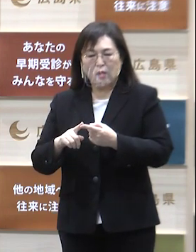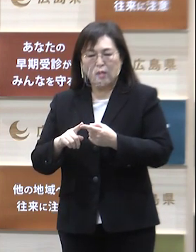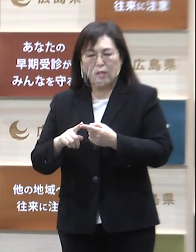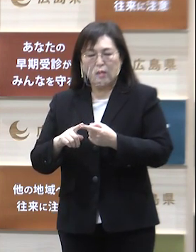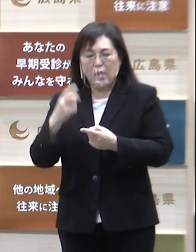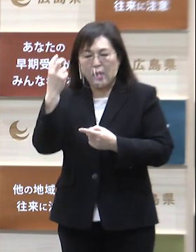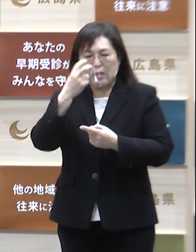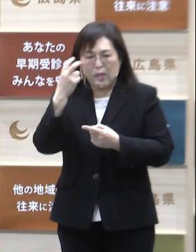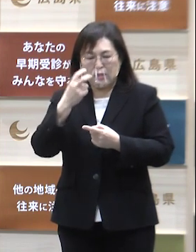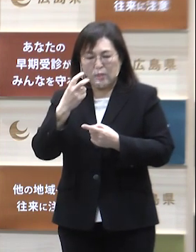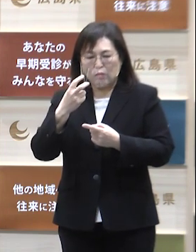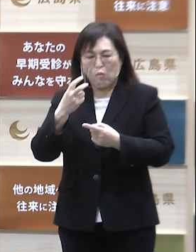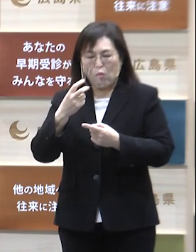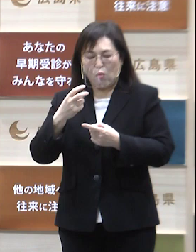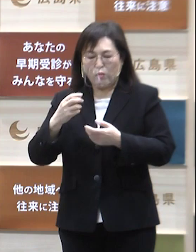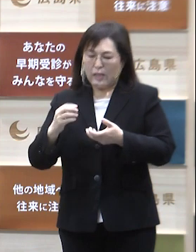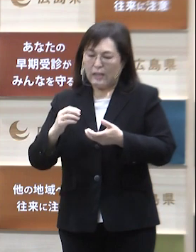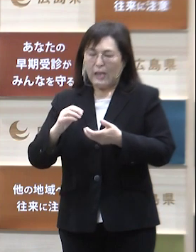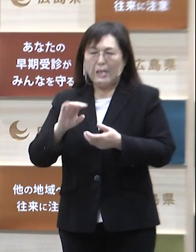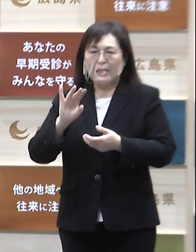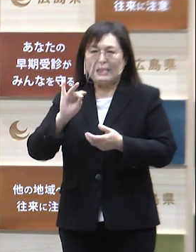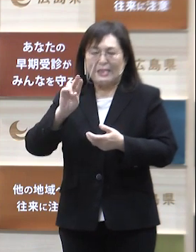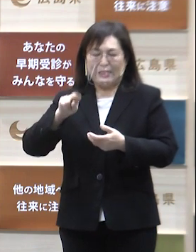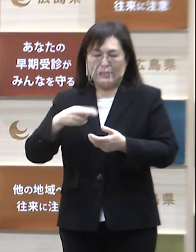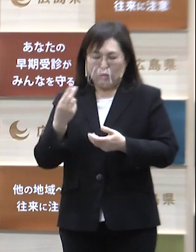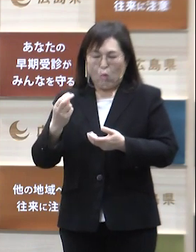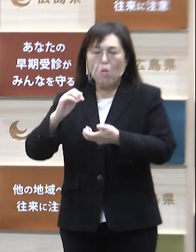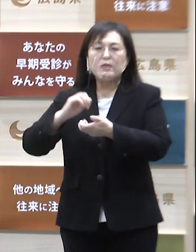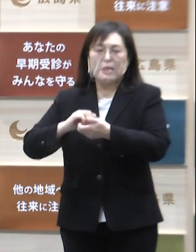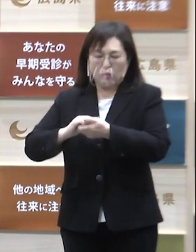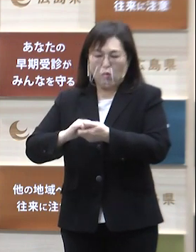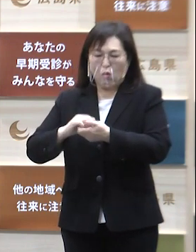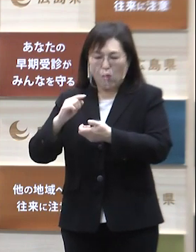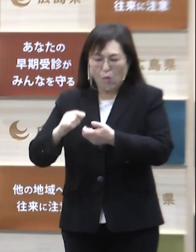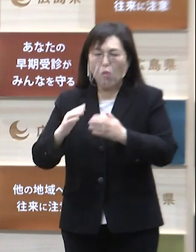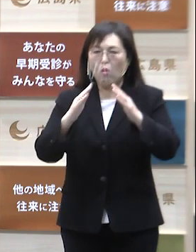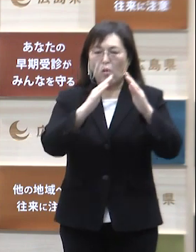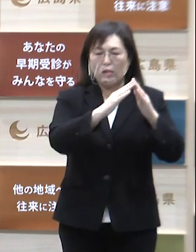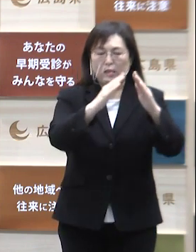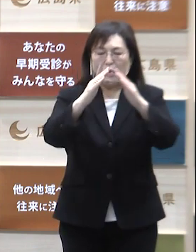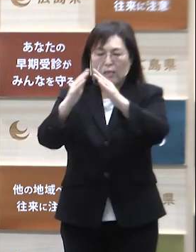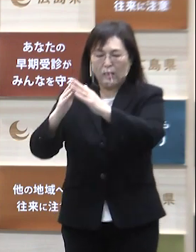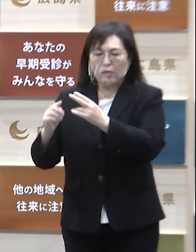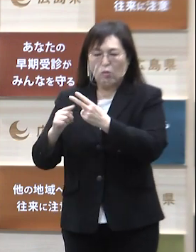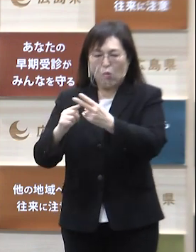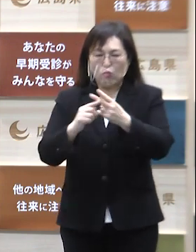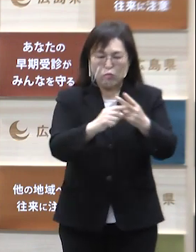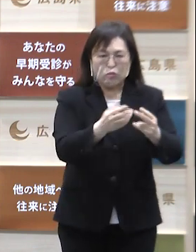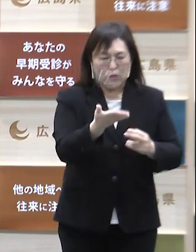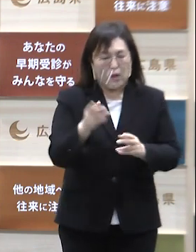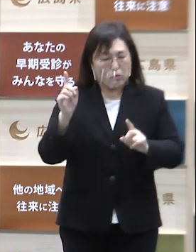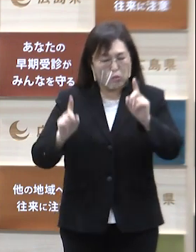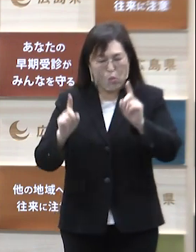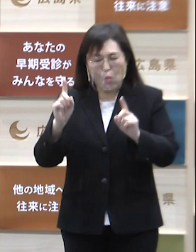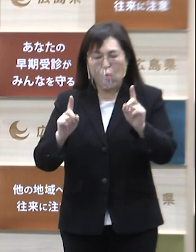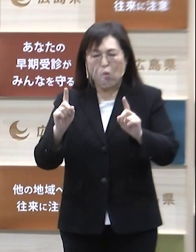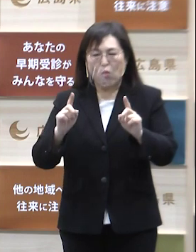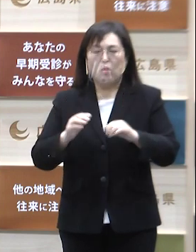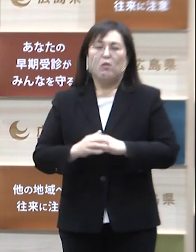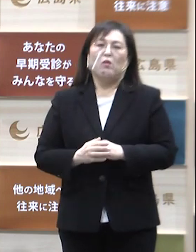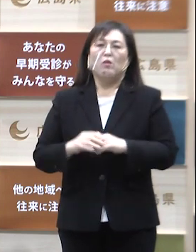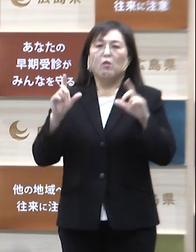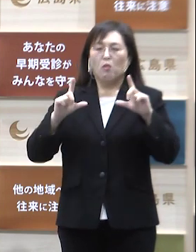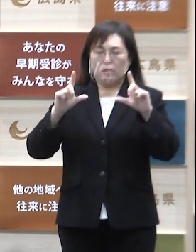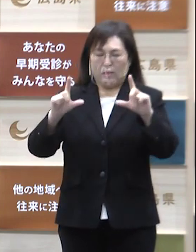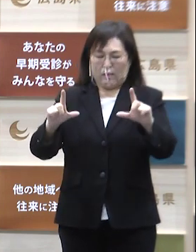ですとか、だからそういった現段階で、浮上している案というのはお話できれば。 案としてはですね、もちろんいろんな